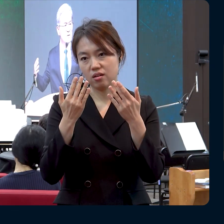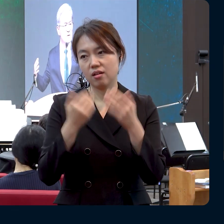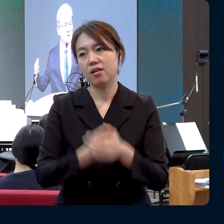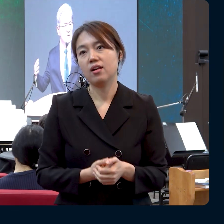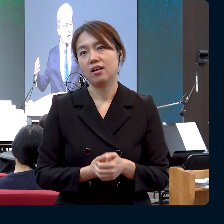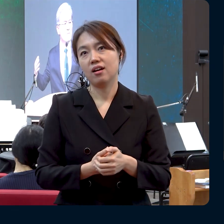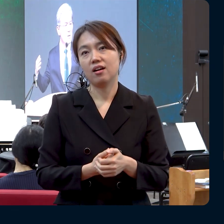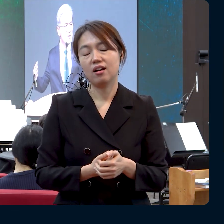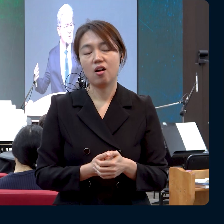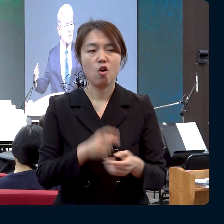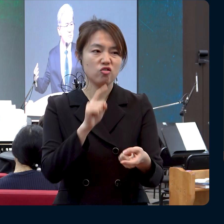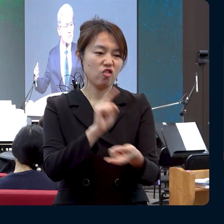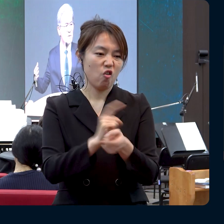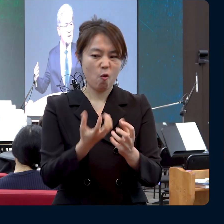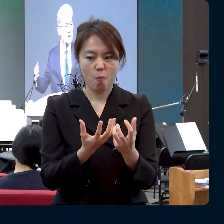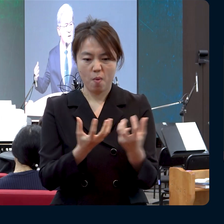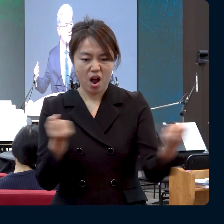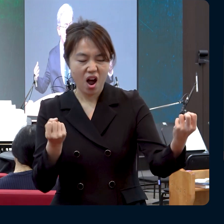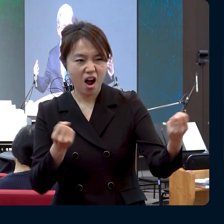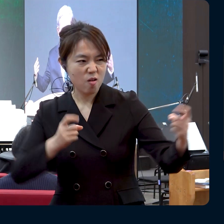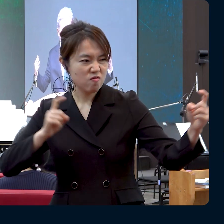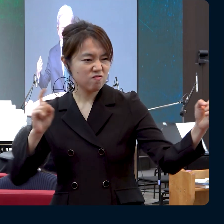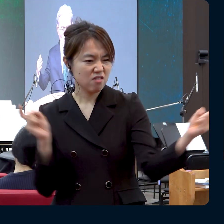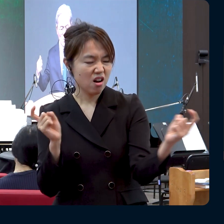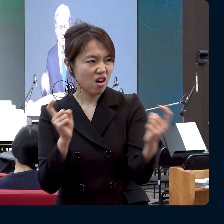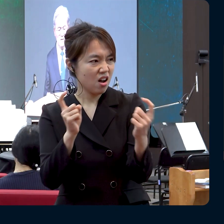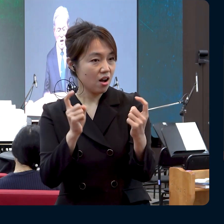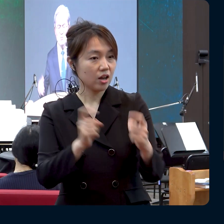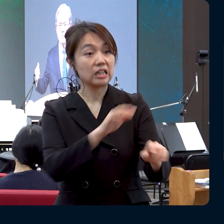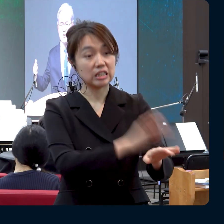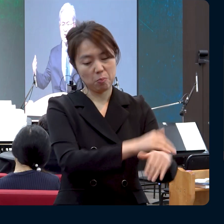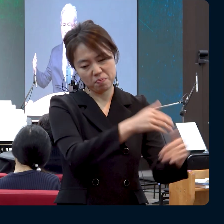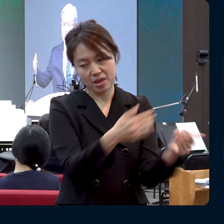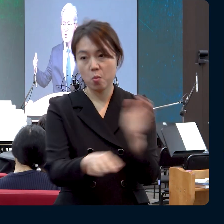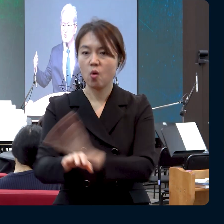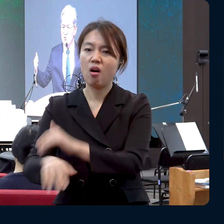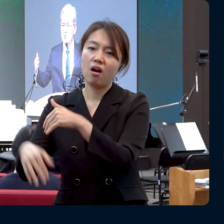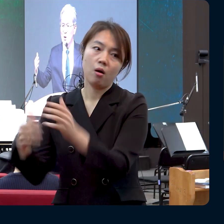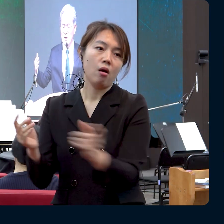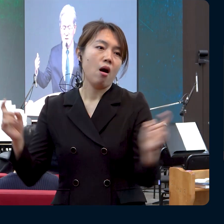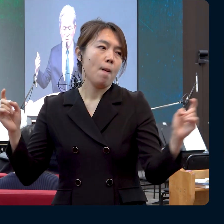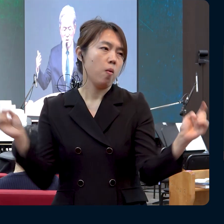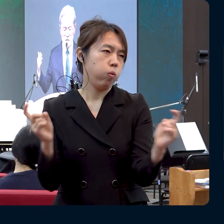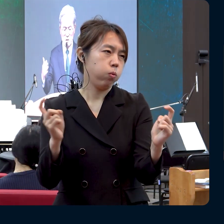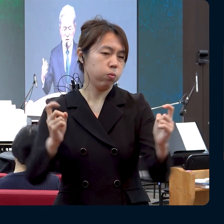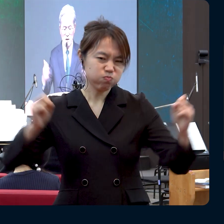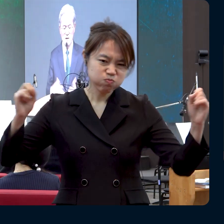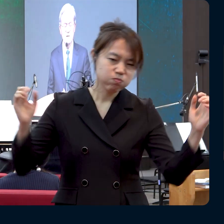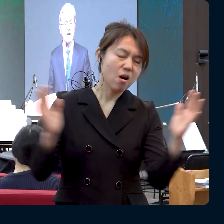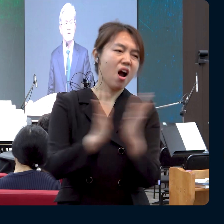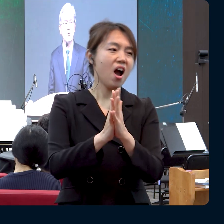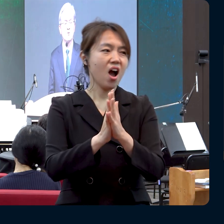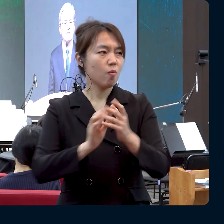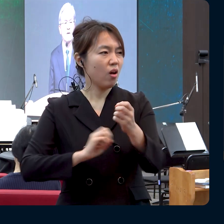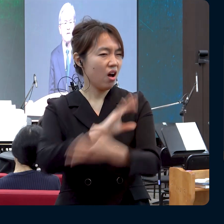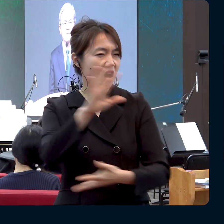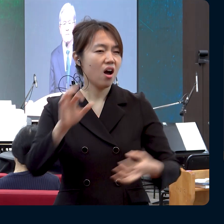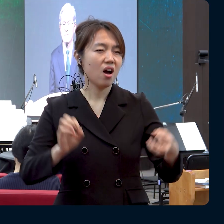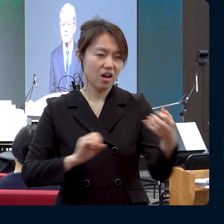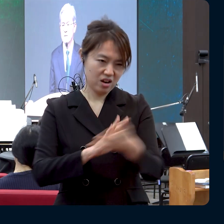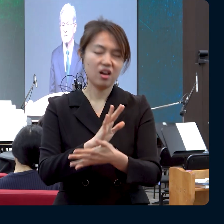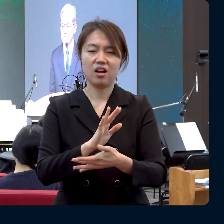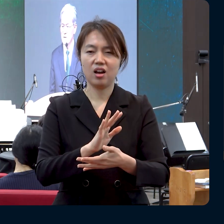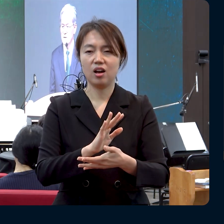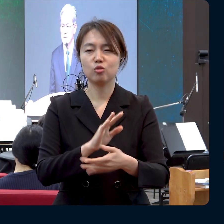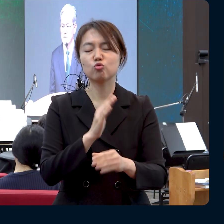서로 대립하면서 서로 마주보고 타협 없이 정면 충돌하겠다고 그렇게 달려오는데,